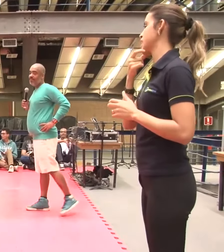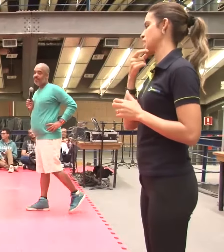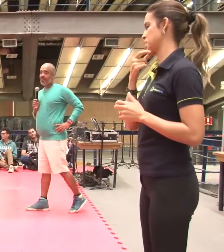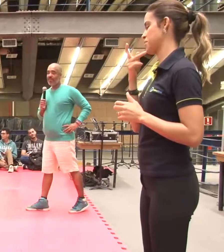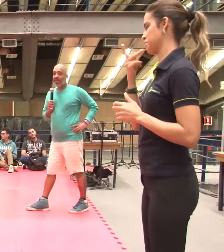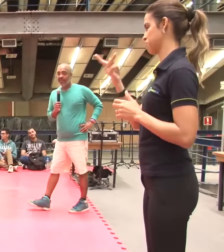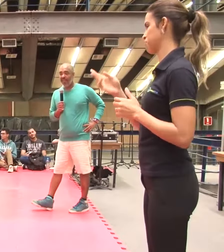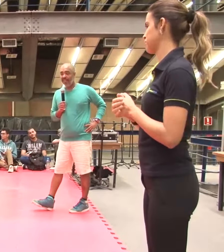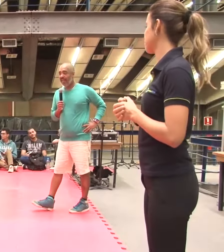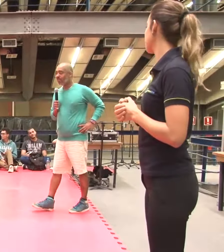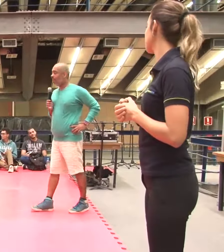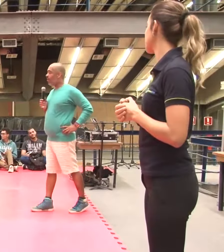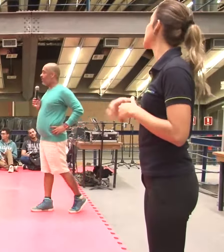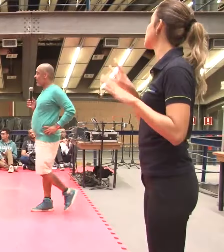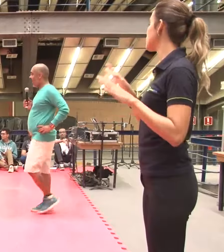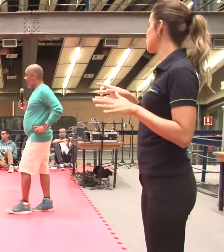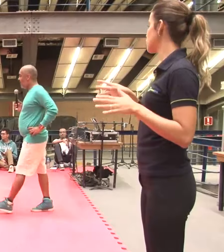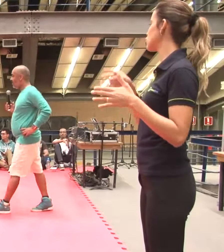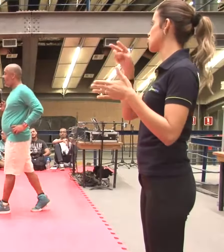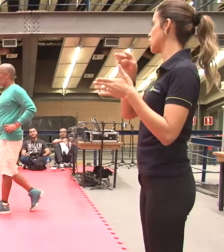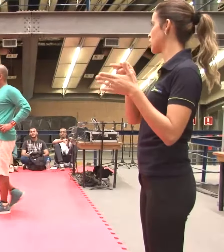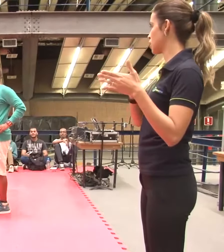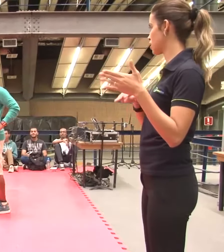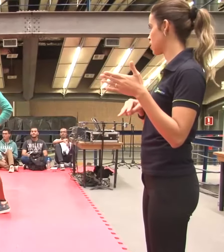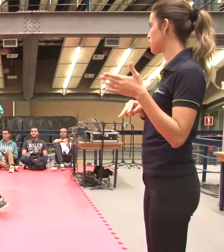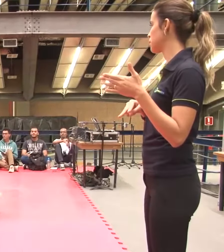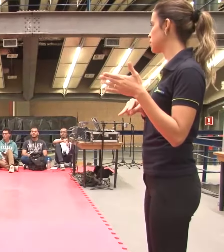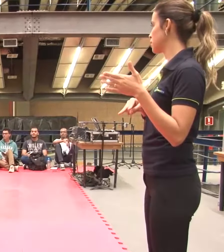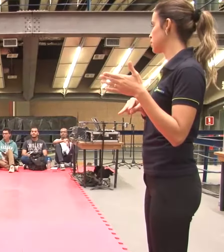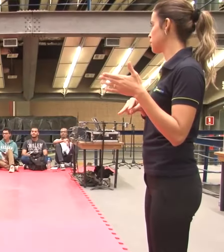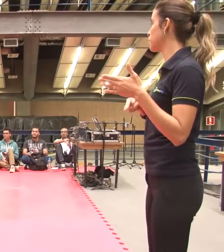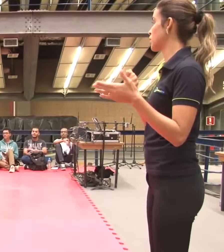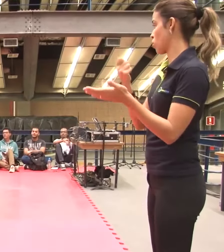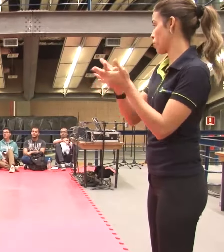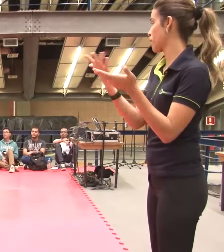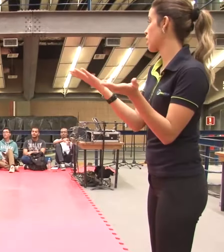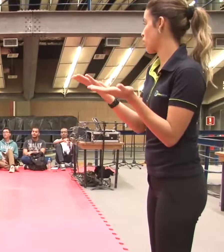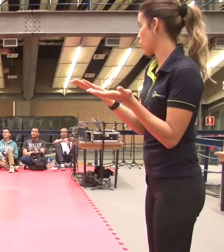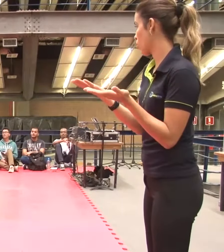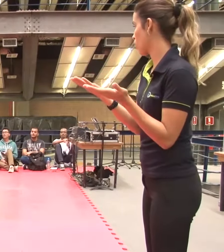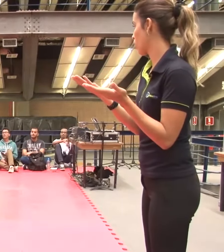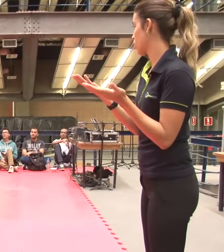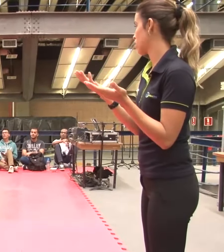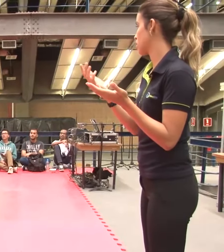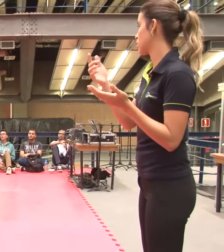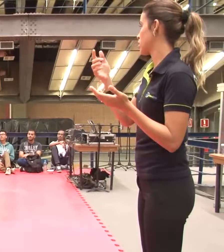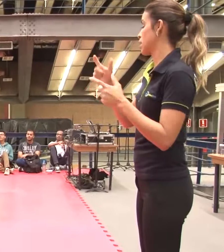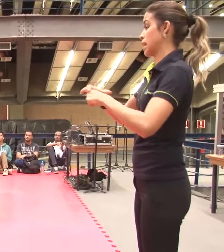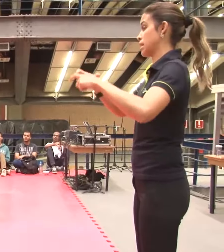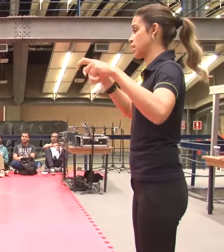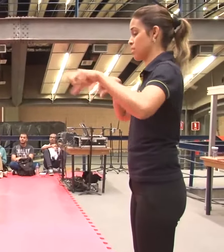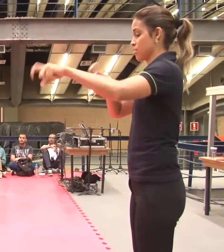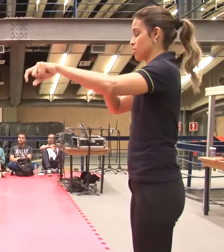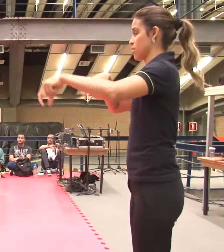Né? Já li Azul é a Cor Mais Quente, comprei agora o Grande Sertão Veredas, que